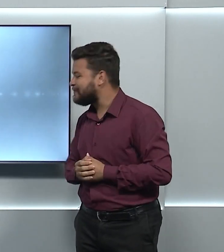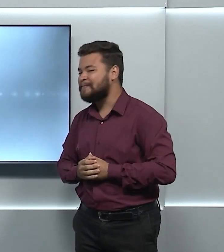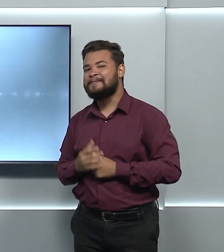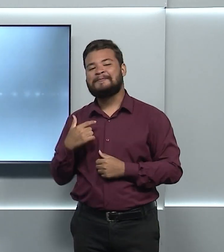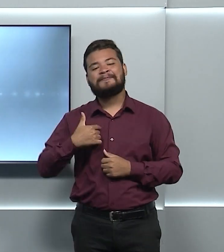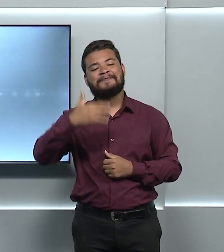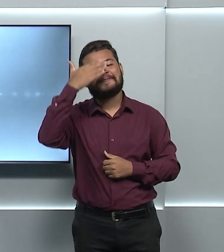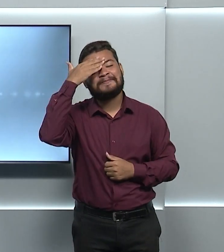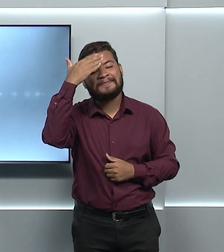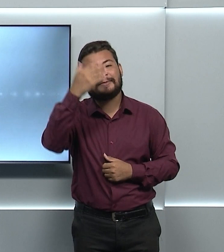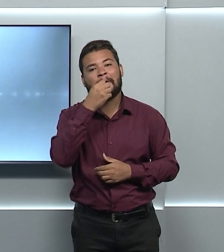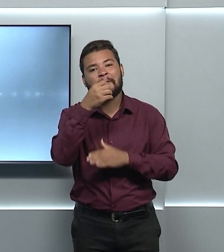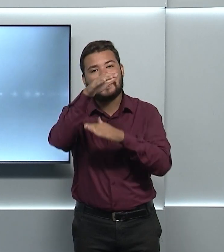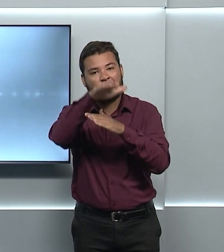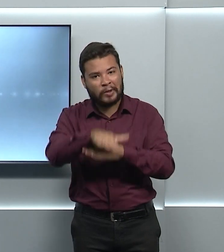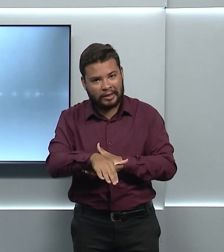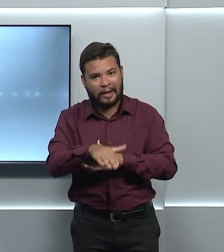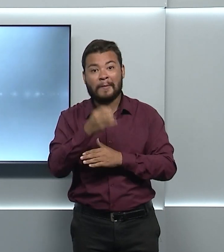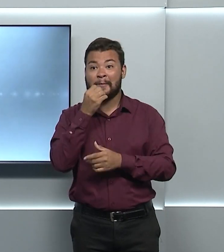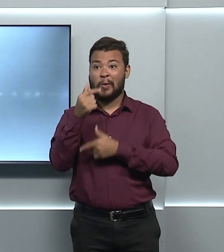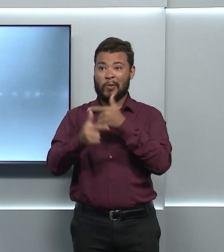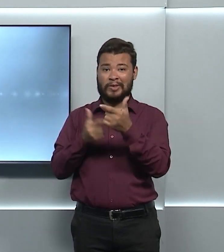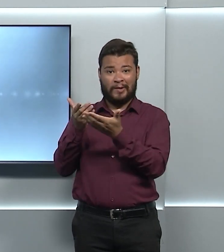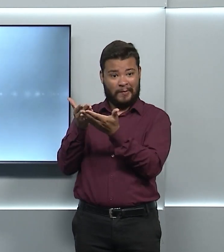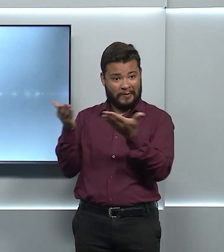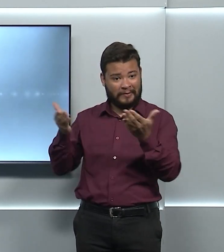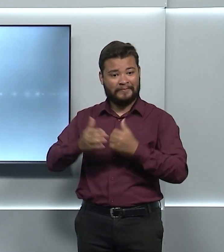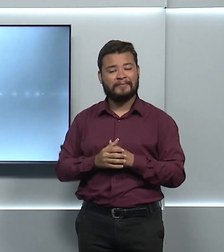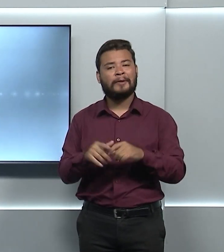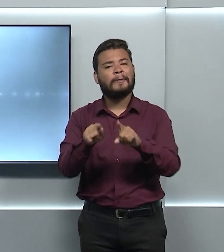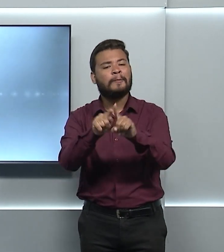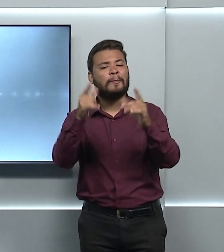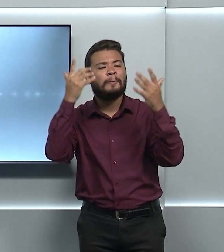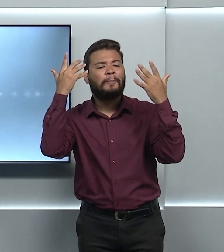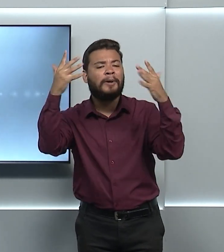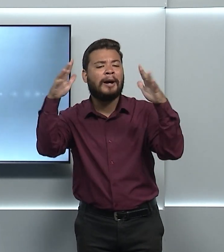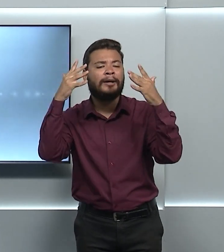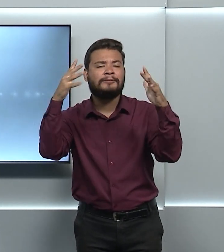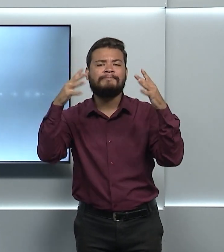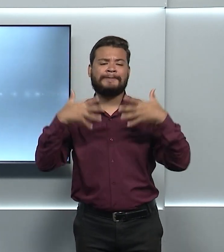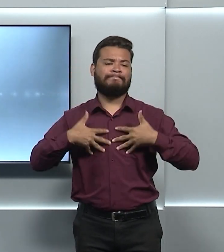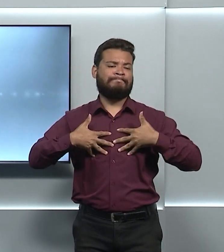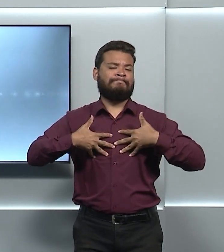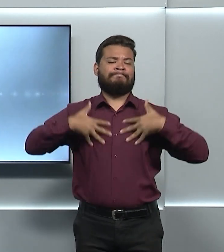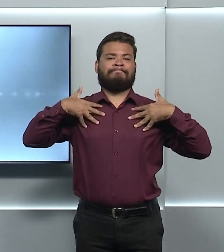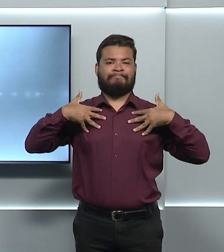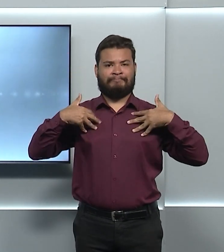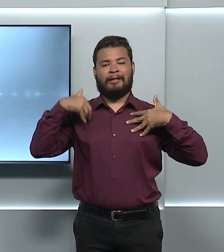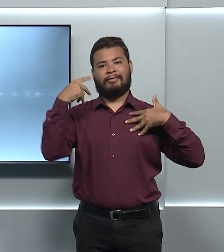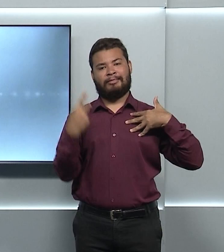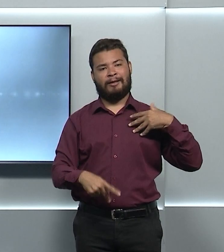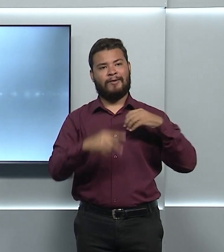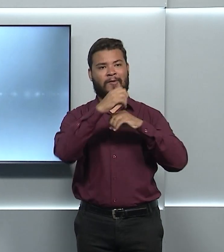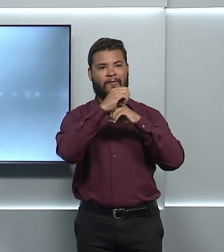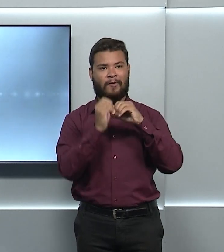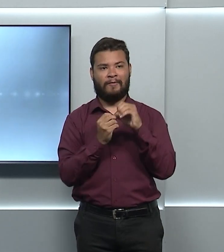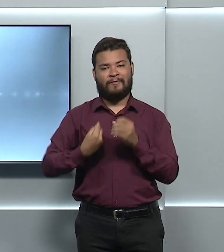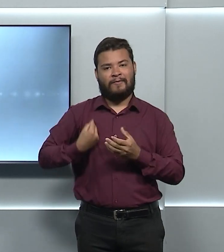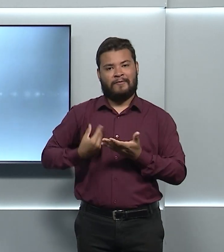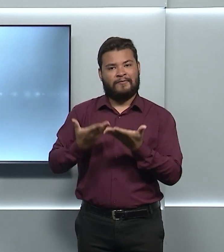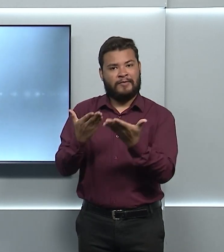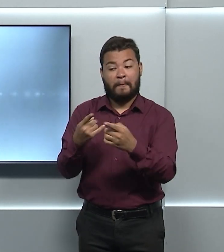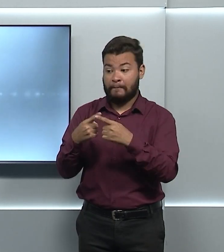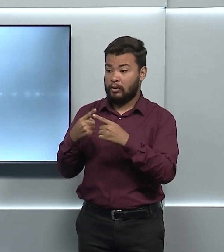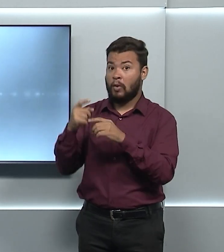que agradeço, boa tarde, bom trabalho e parabéns, orgulho de ser o UFG, uma universidade que mostra